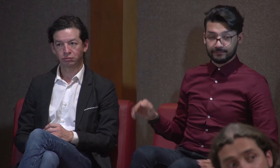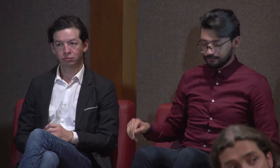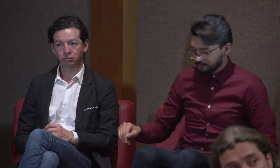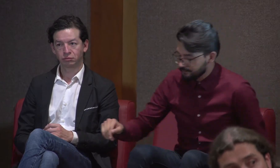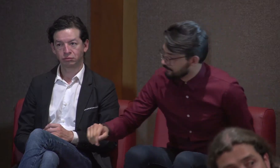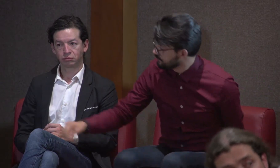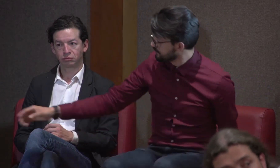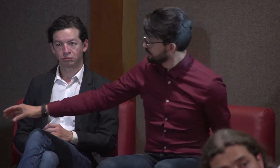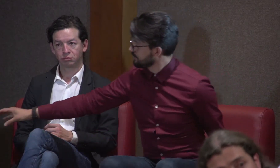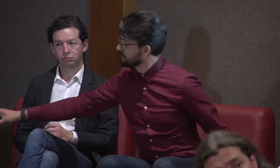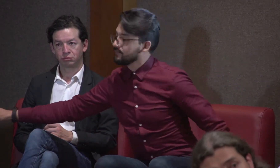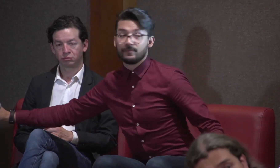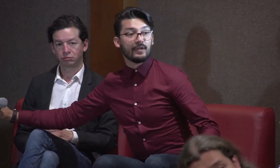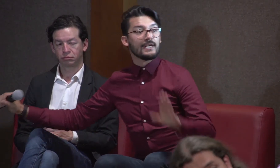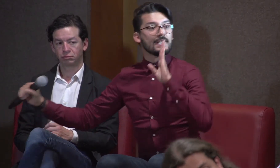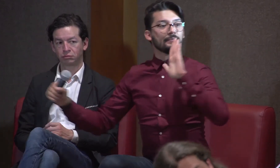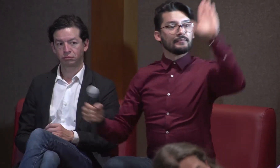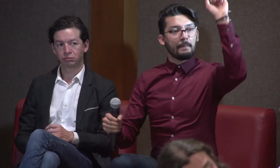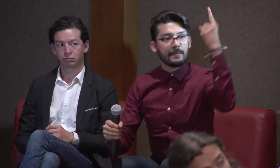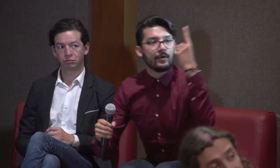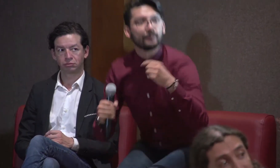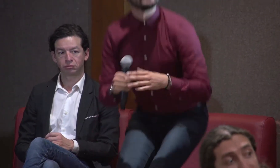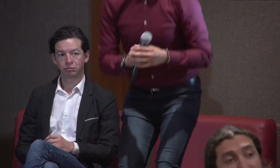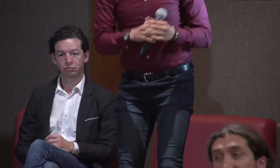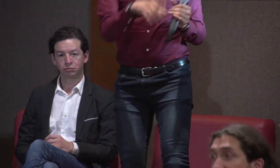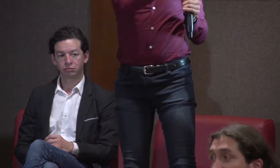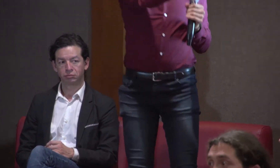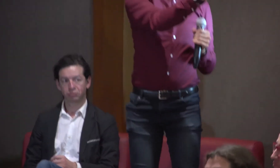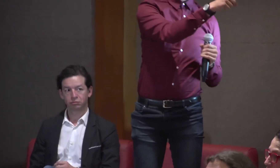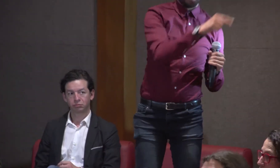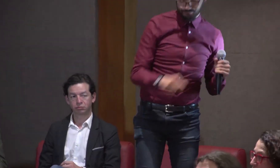30 minutos para este espacio de preguntas.